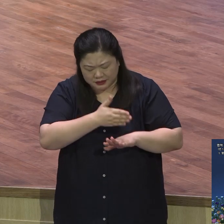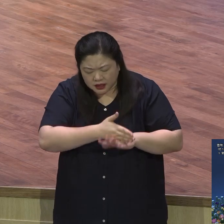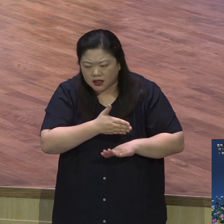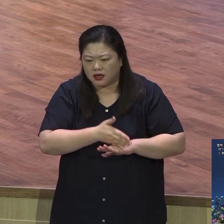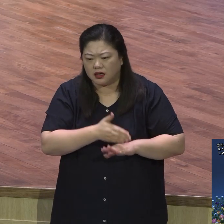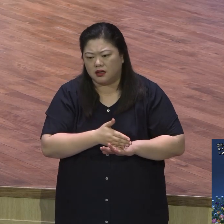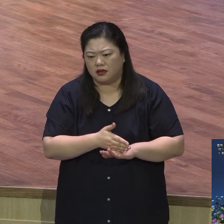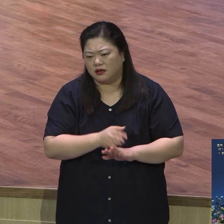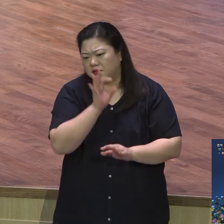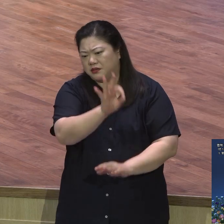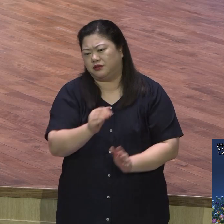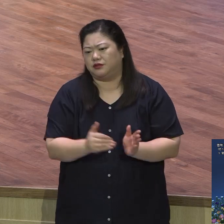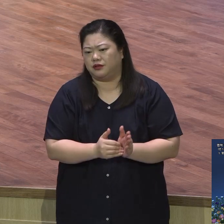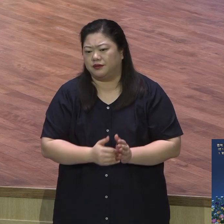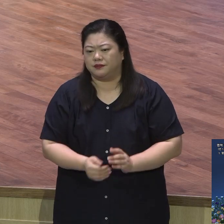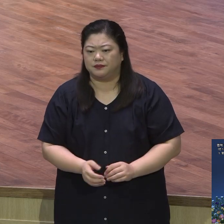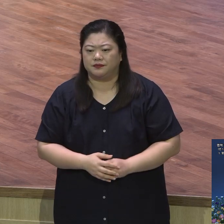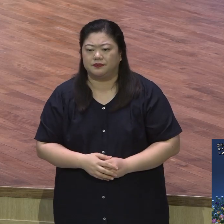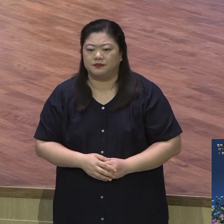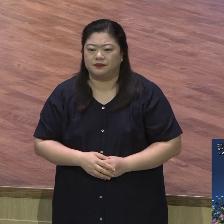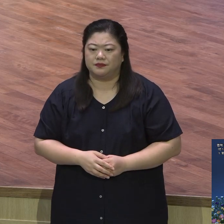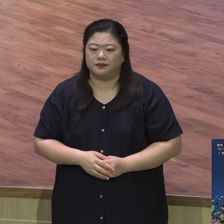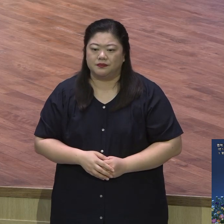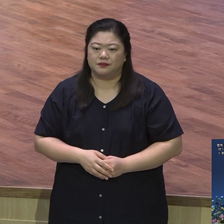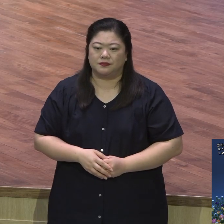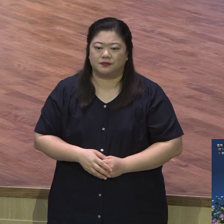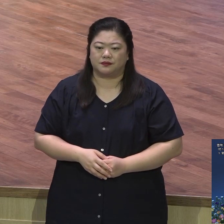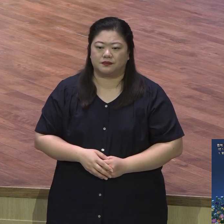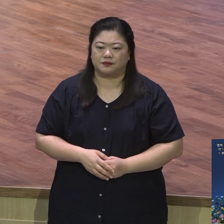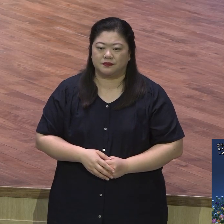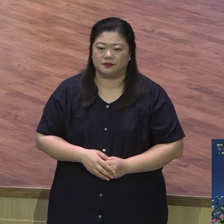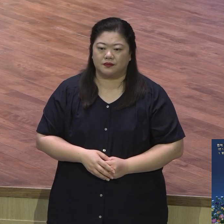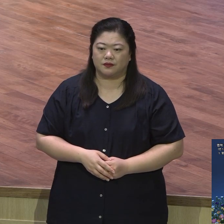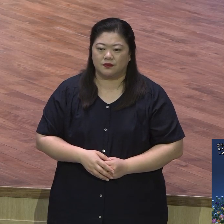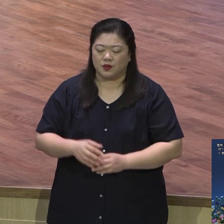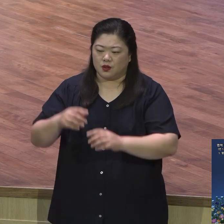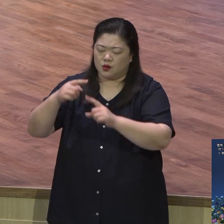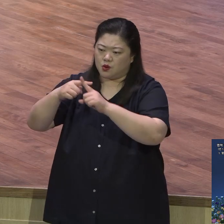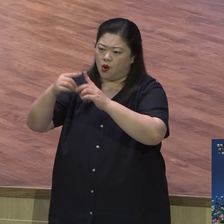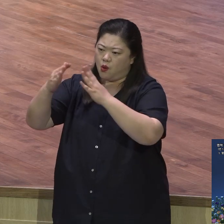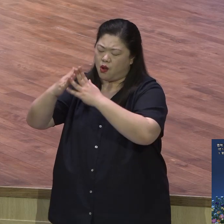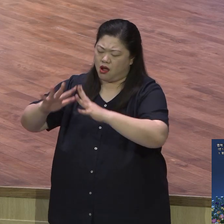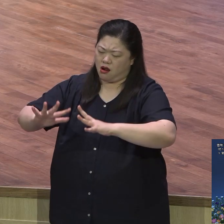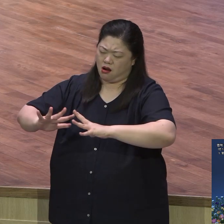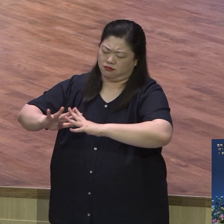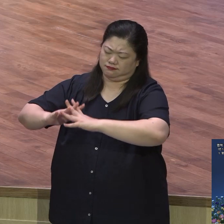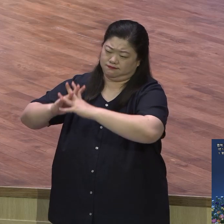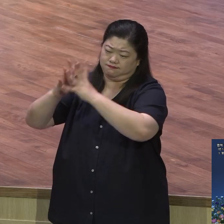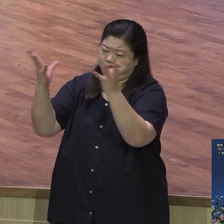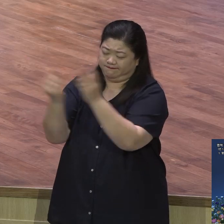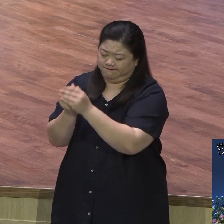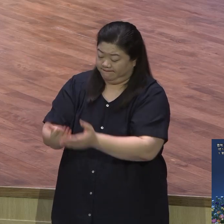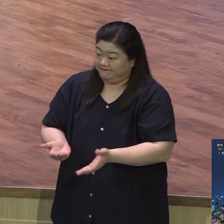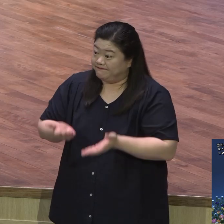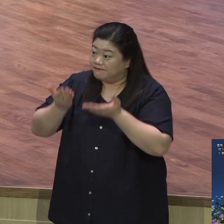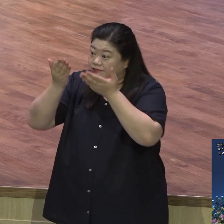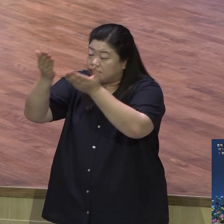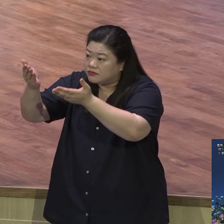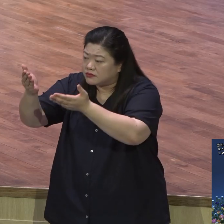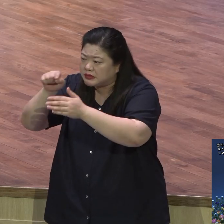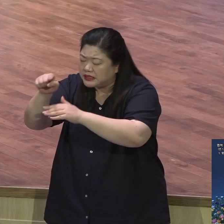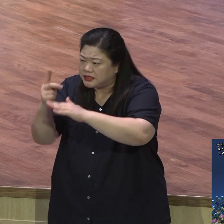이런 분들이 지금 이렇게 이 성교회가 헌당하면 어떻게 버려진가 꿈을 가지고 빚은 가지고